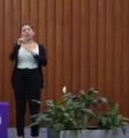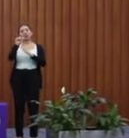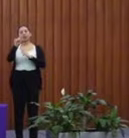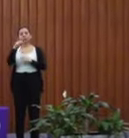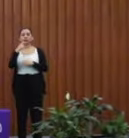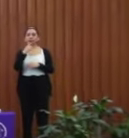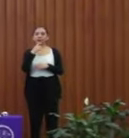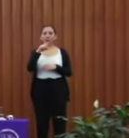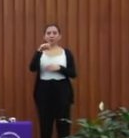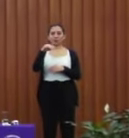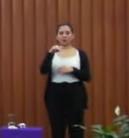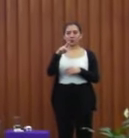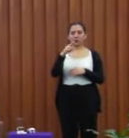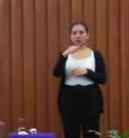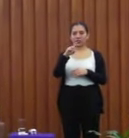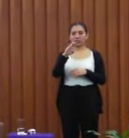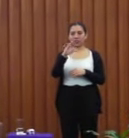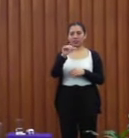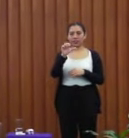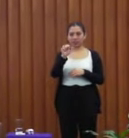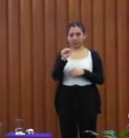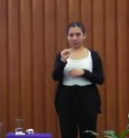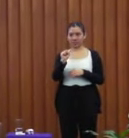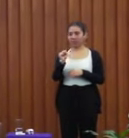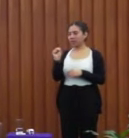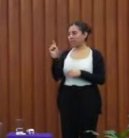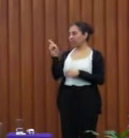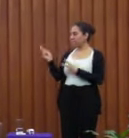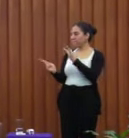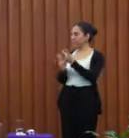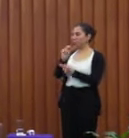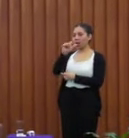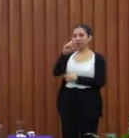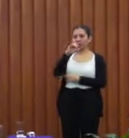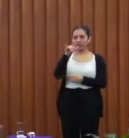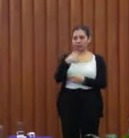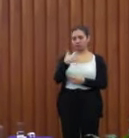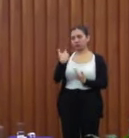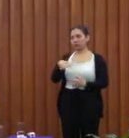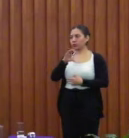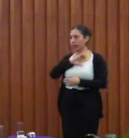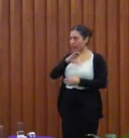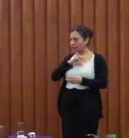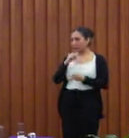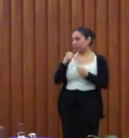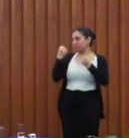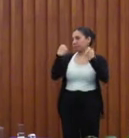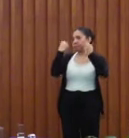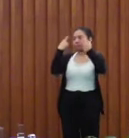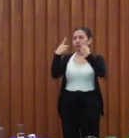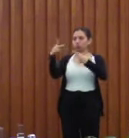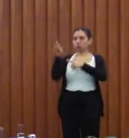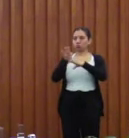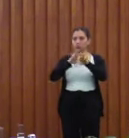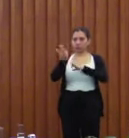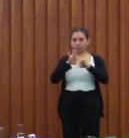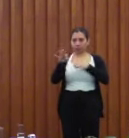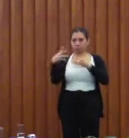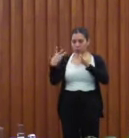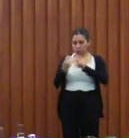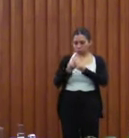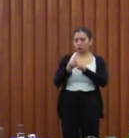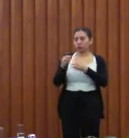mí yo nomás quiero hacer una pregunta, Alejandro. Admiro mucho tu trabajo, te quiero mucho, sabemos que hemos trabajado muchas cosas juntos